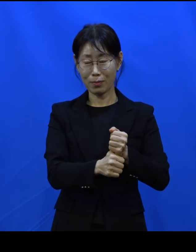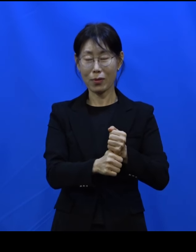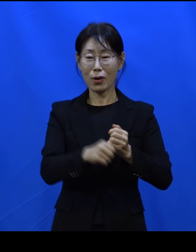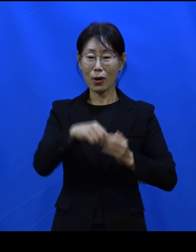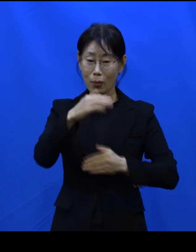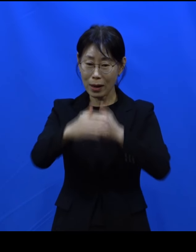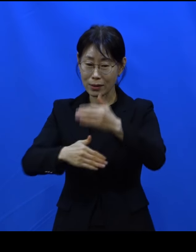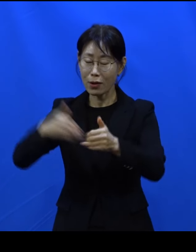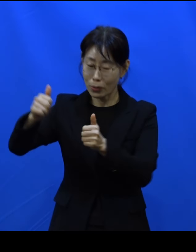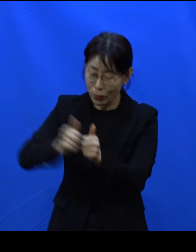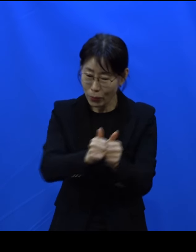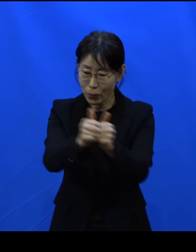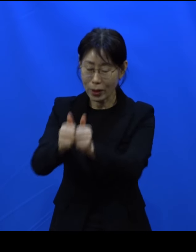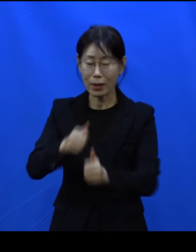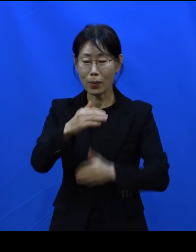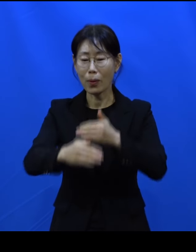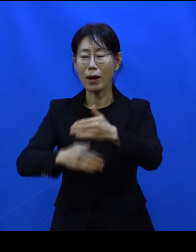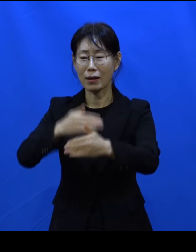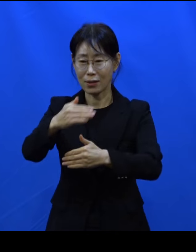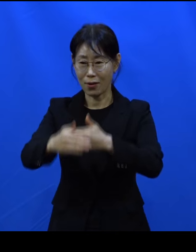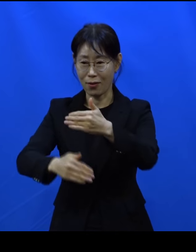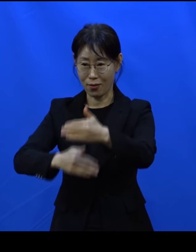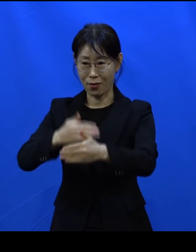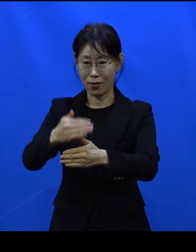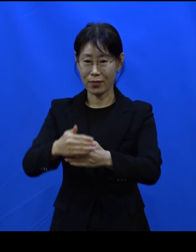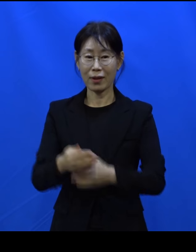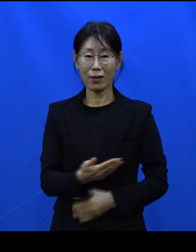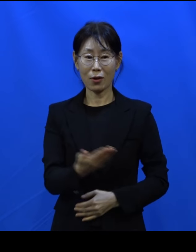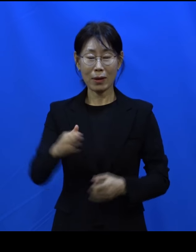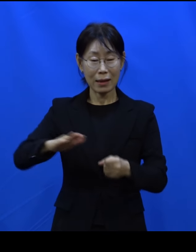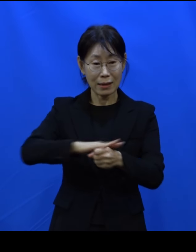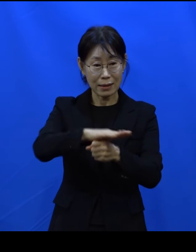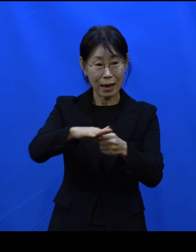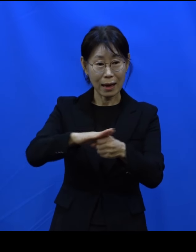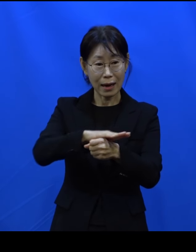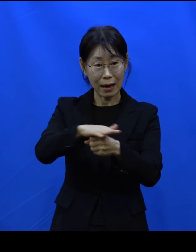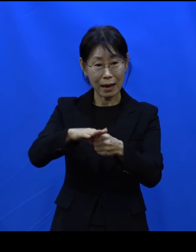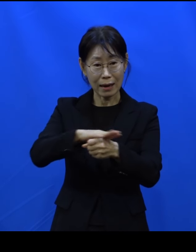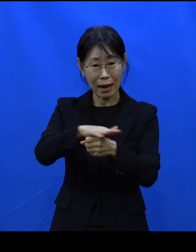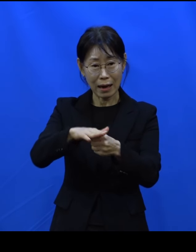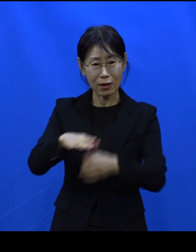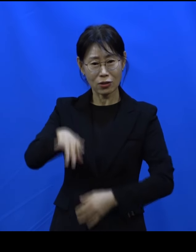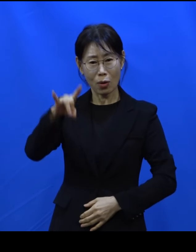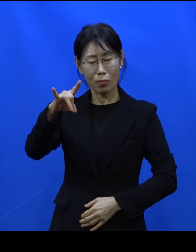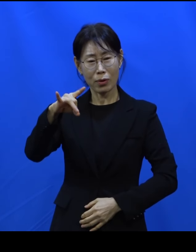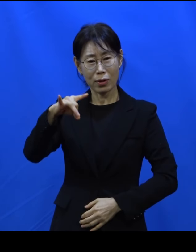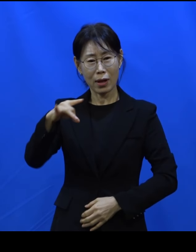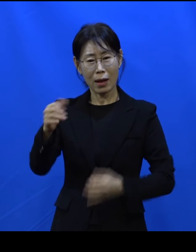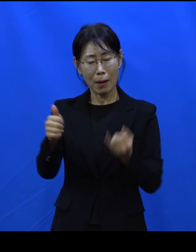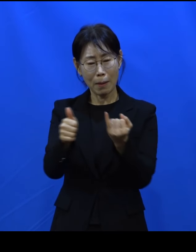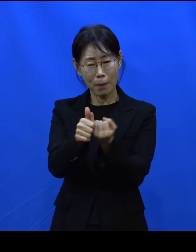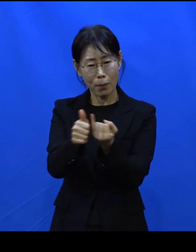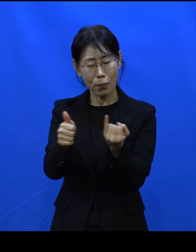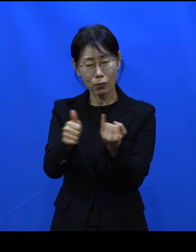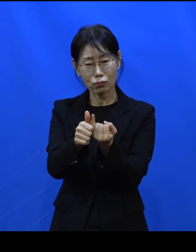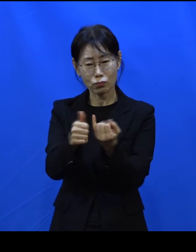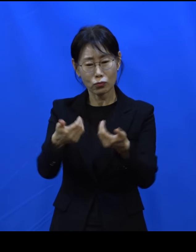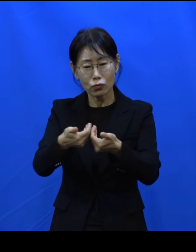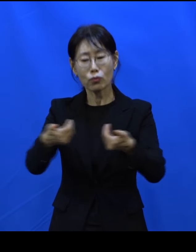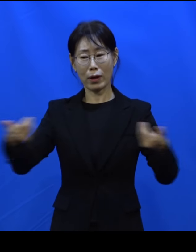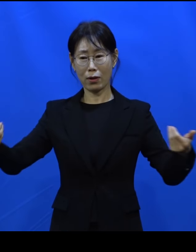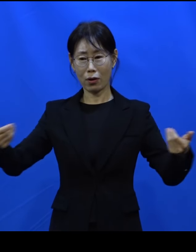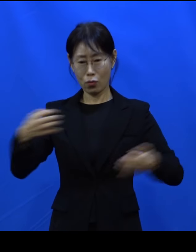그리고 동행하는 이 과정들이 이제 있었던 겁니다. 사랑의 초기 단계에서부터 위기를 거쳐서 이제 더 깊은 단계로 나아가는